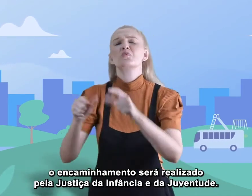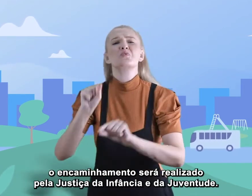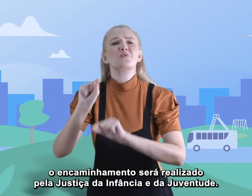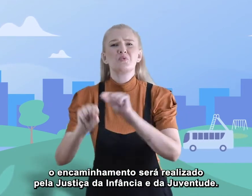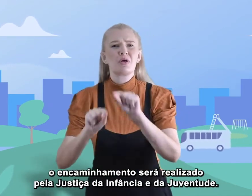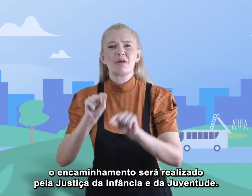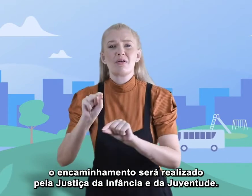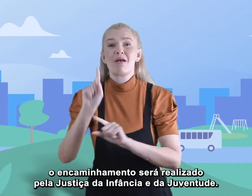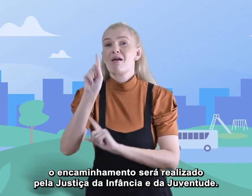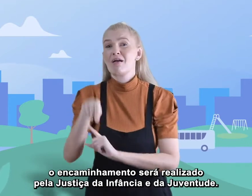Juventude.